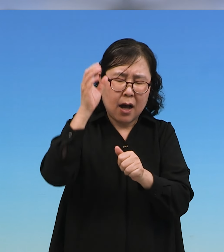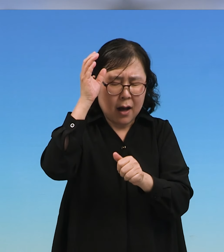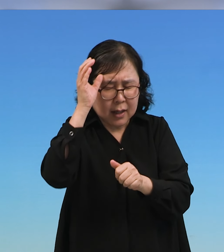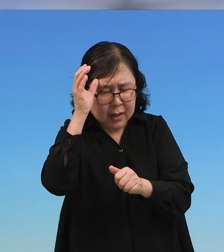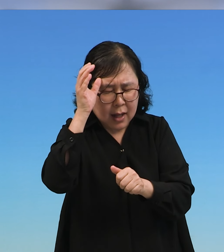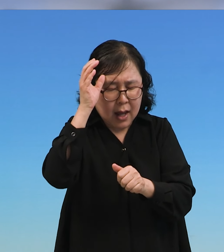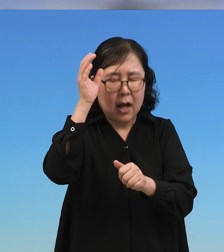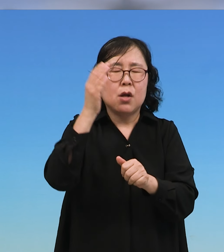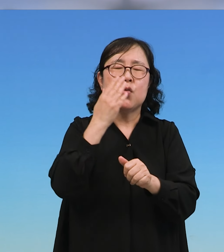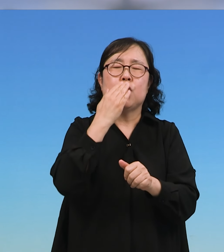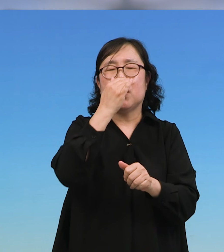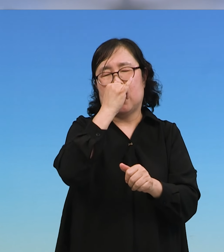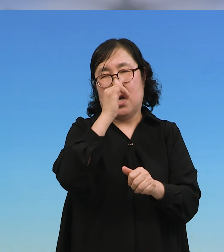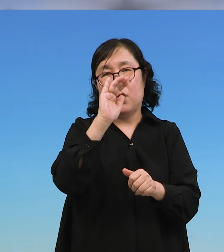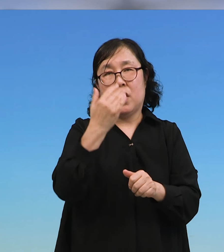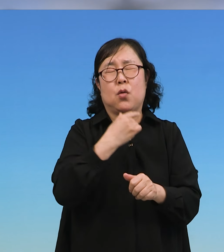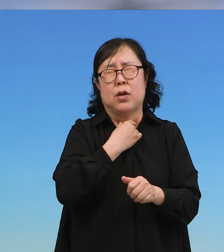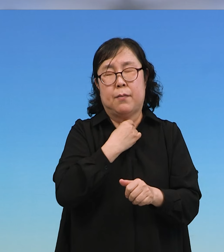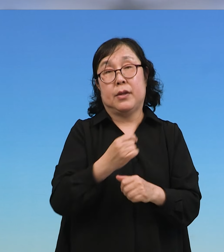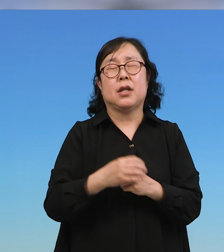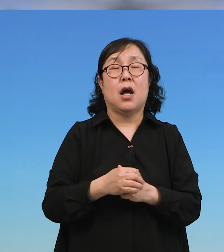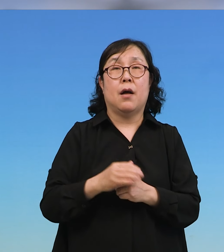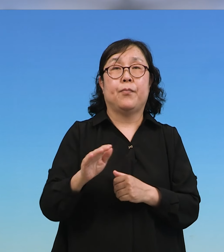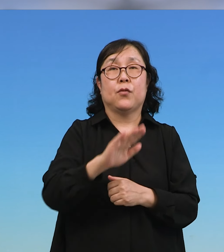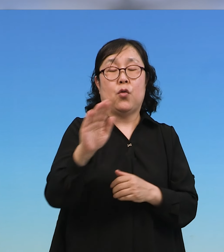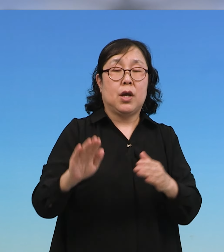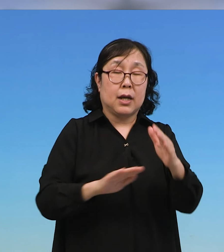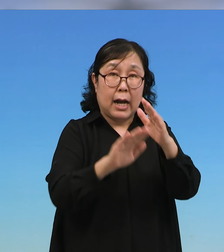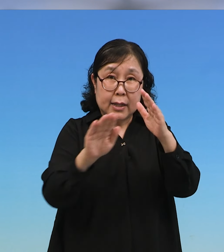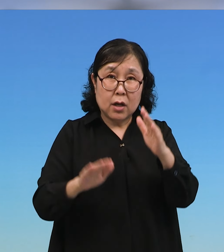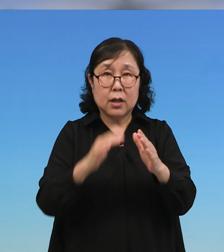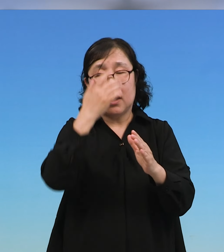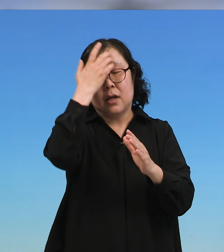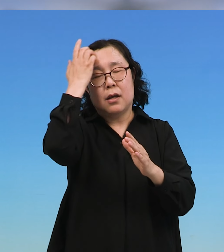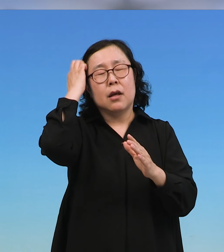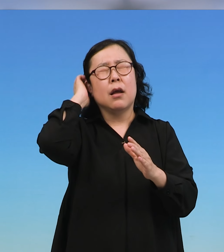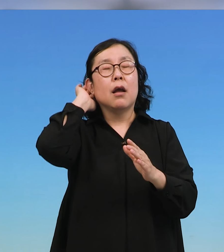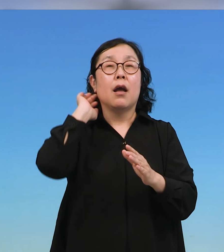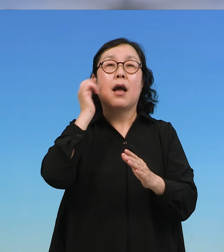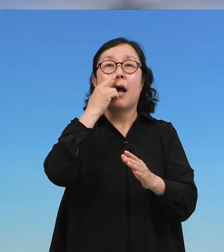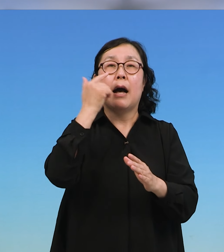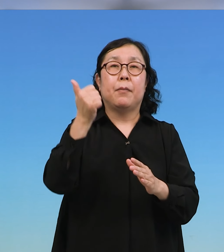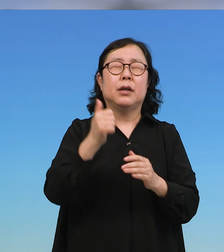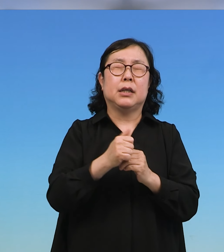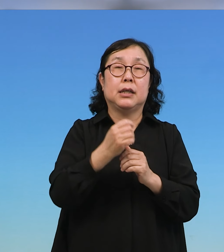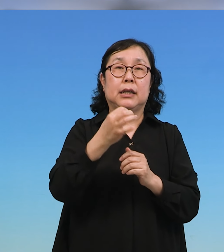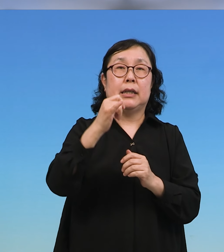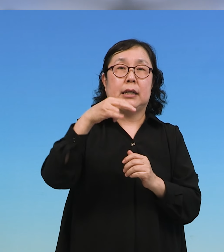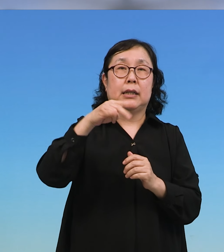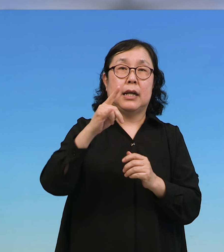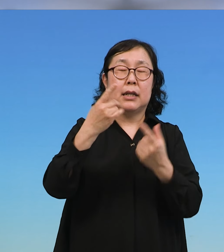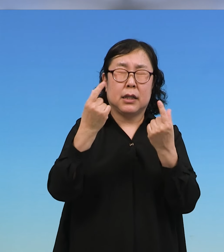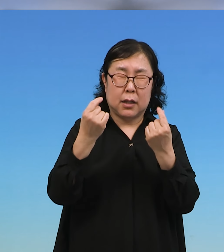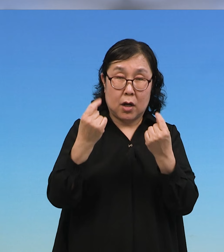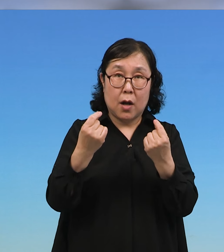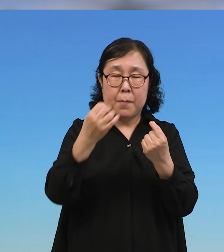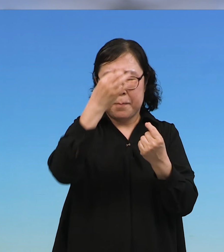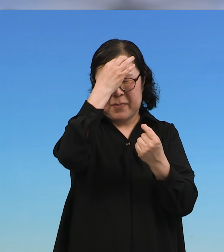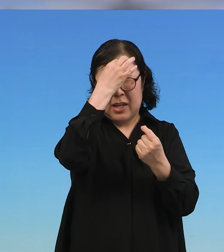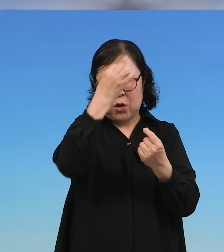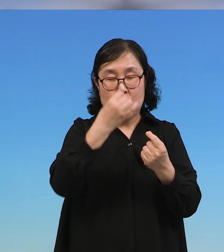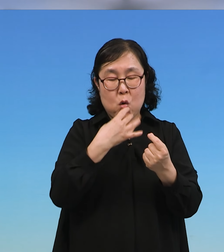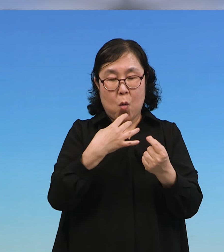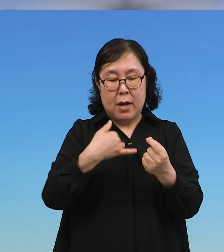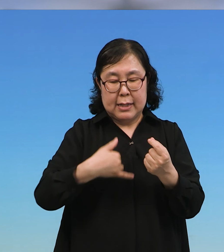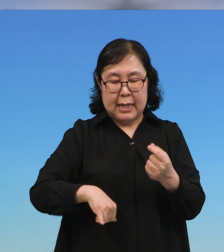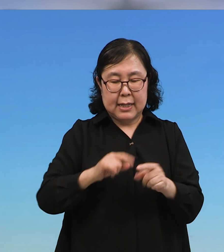라마나옅 공동체 되게 해주시기 원합니다. 우리 가정이 그 아버지 이새처럼 기능만 가지고 자식들을 평가하는